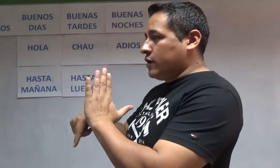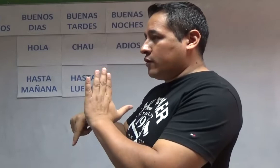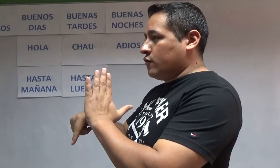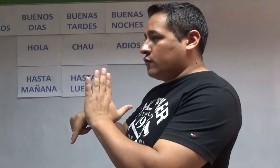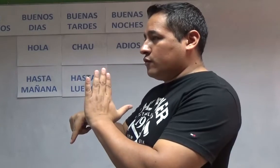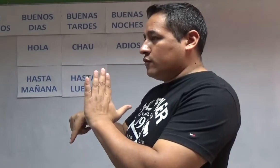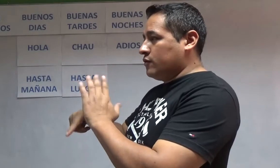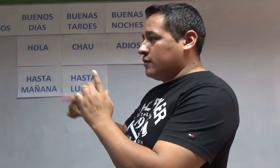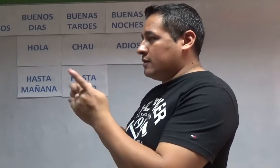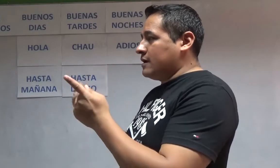luego.